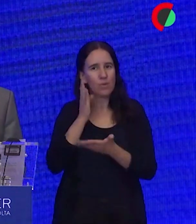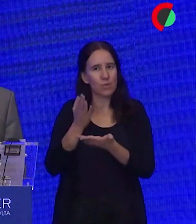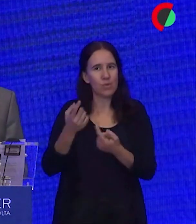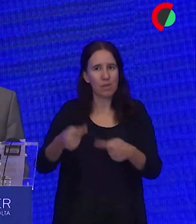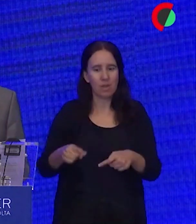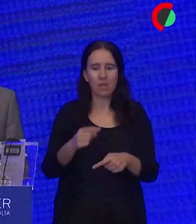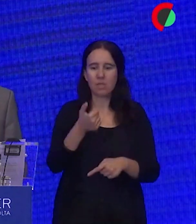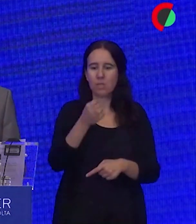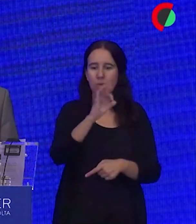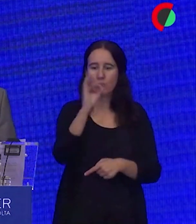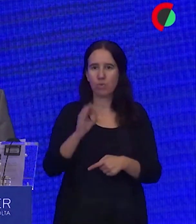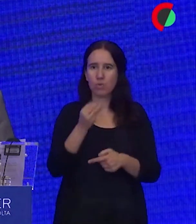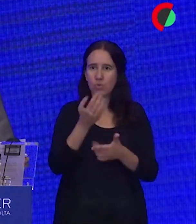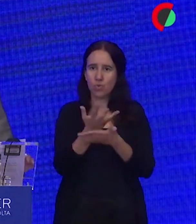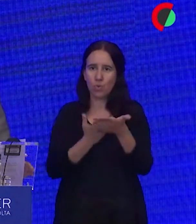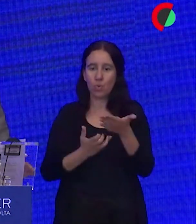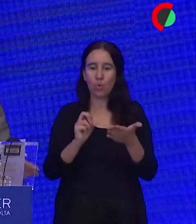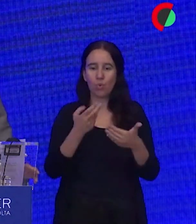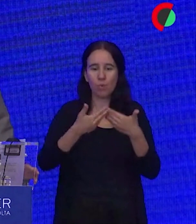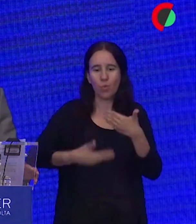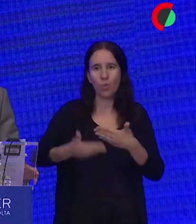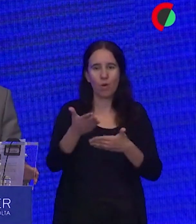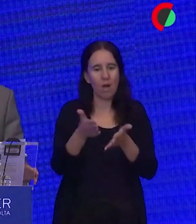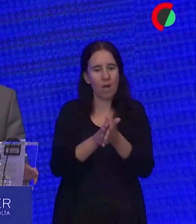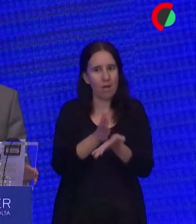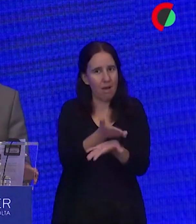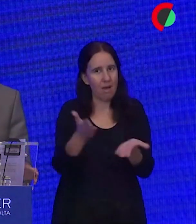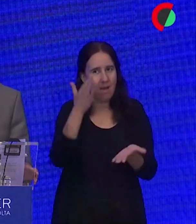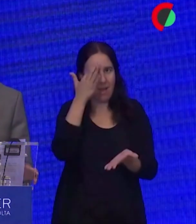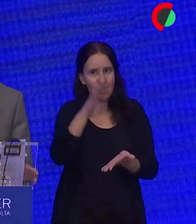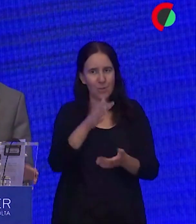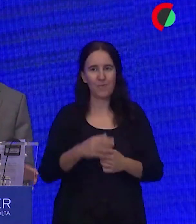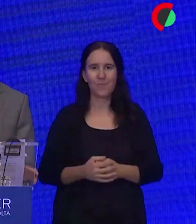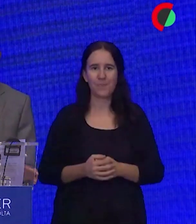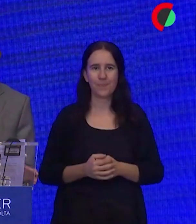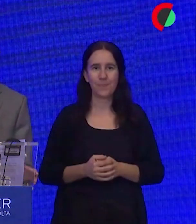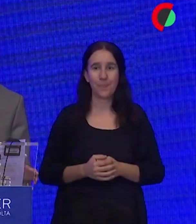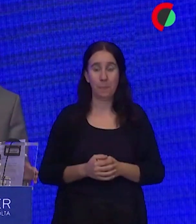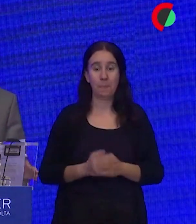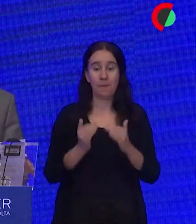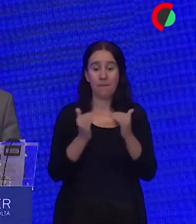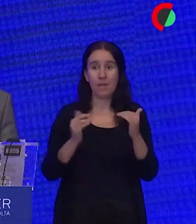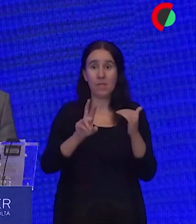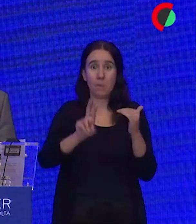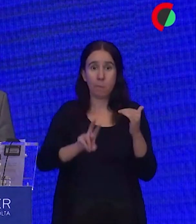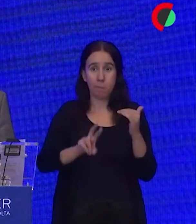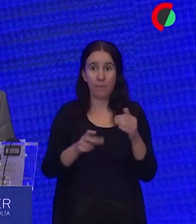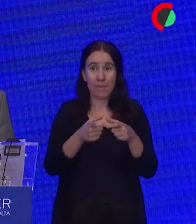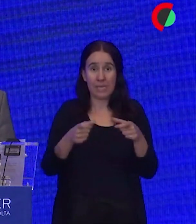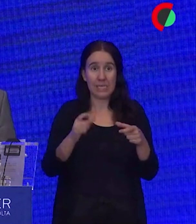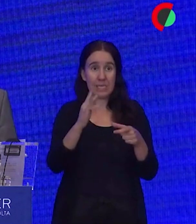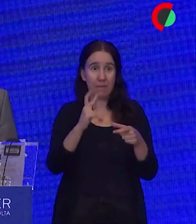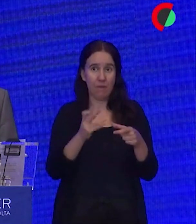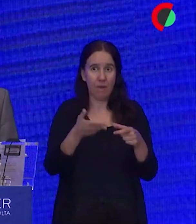desconto, a partir de 1 de outubro é hora de usufruir destes descontos. Para que esta segunda fase do e-voucher cumpra as